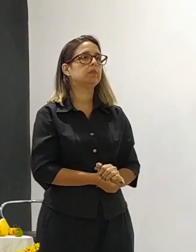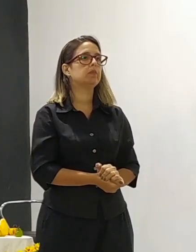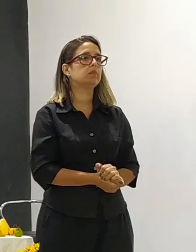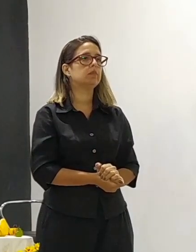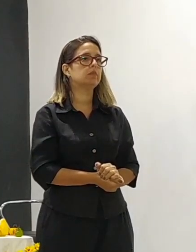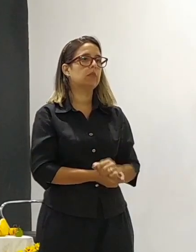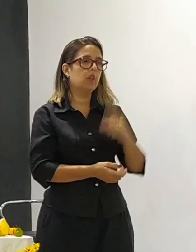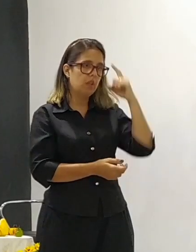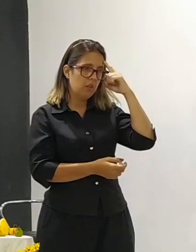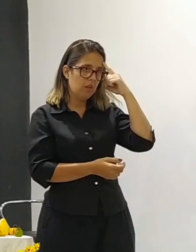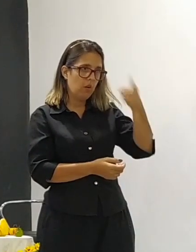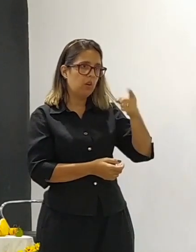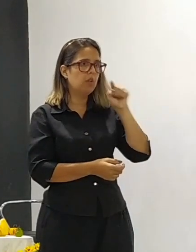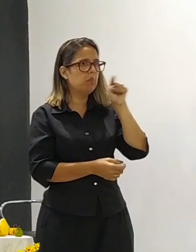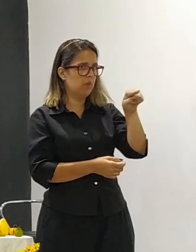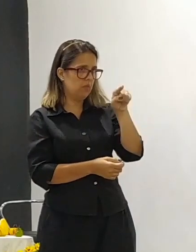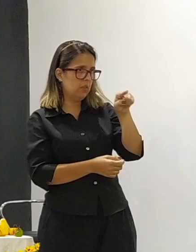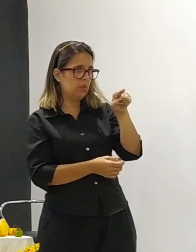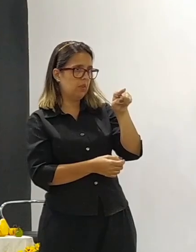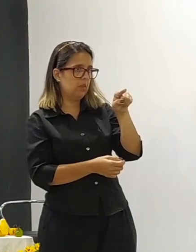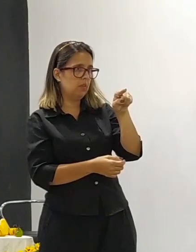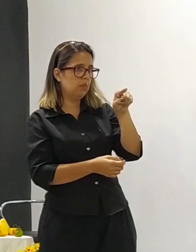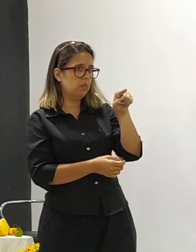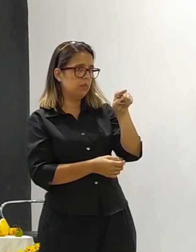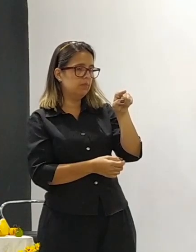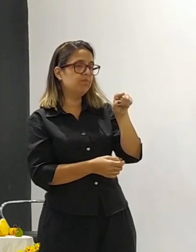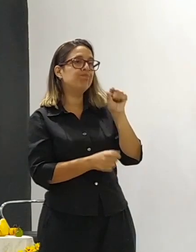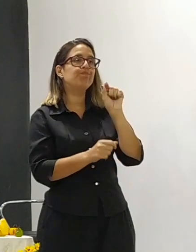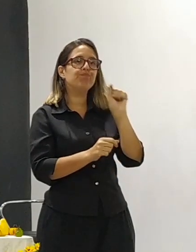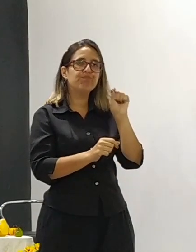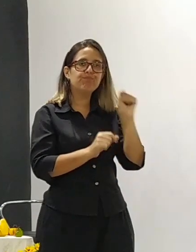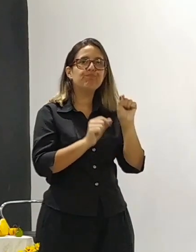Essa ordem é para você? O que você está esperando?